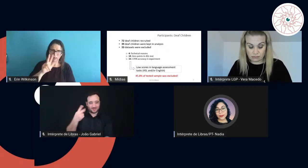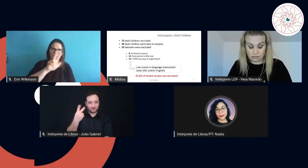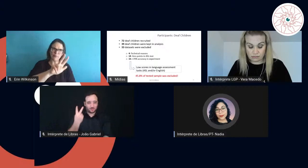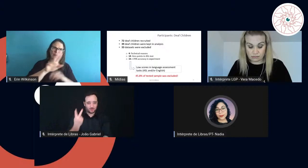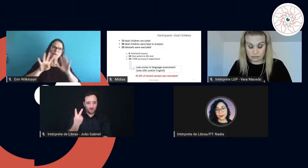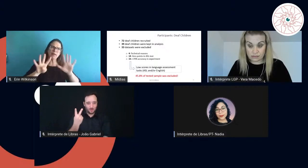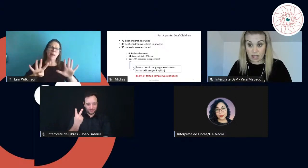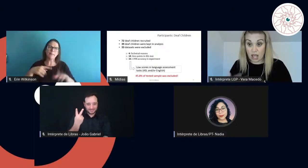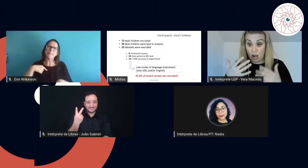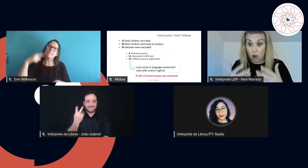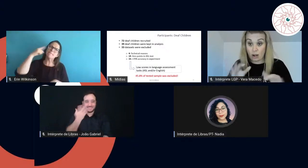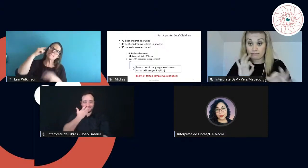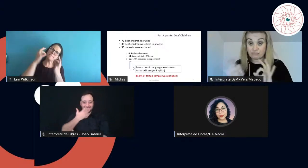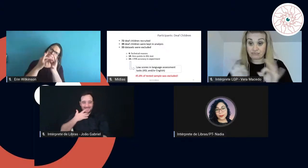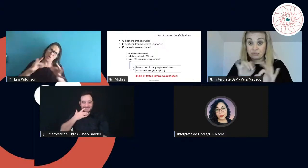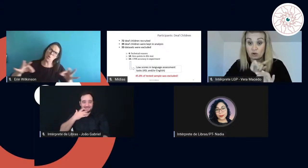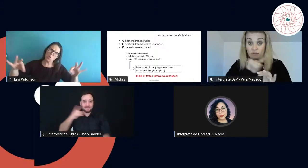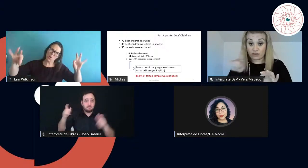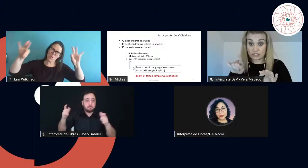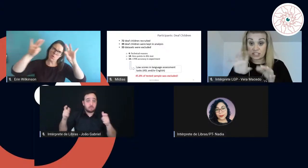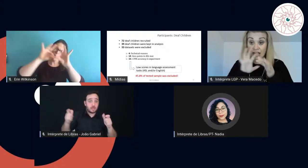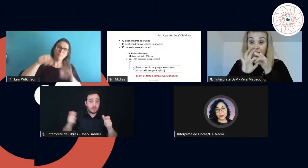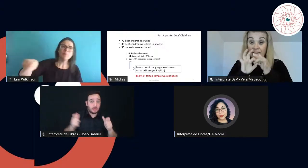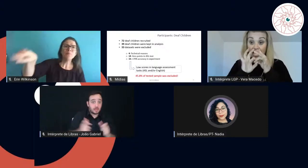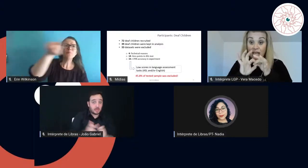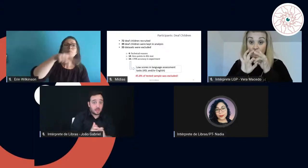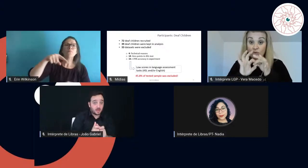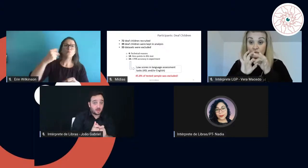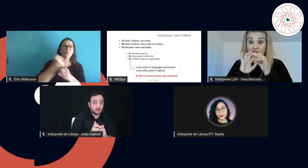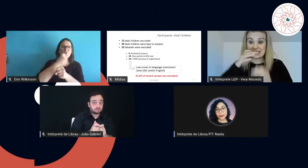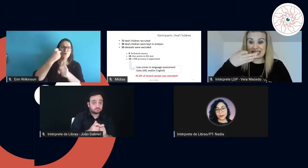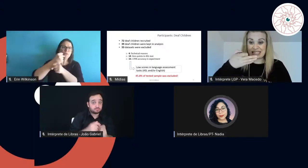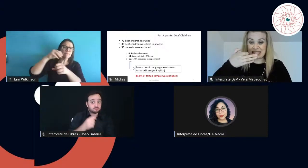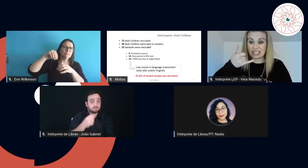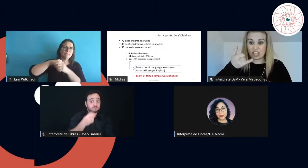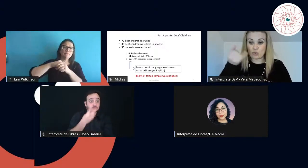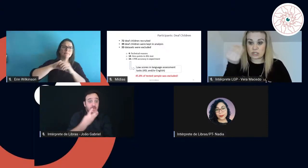Vou tratar agora com vocês a respeito de 72